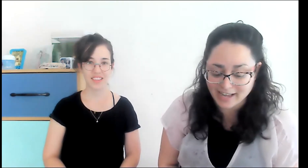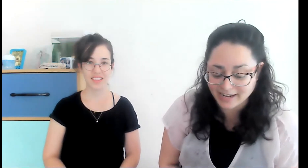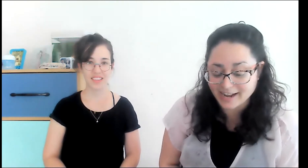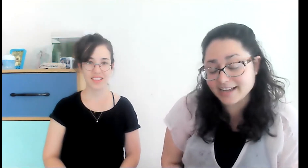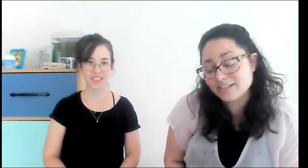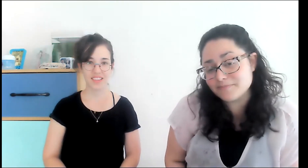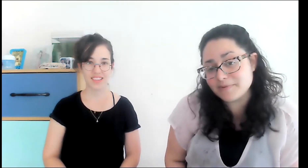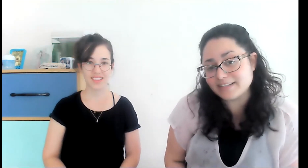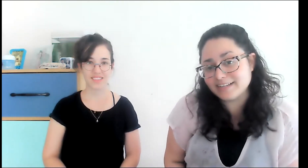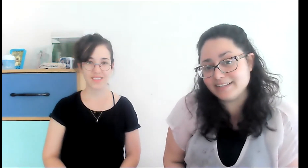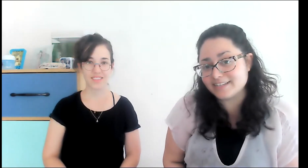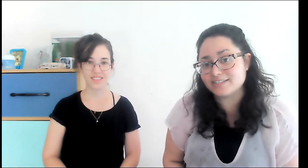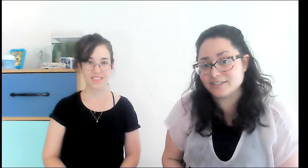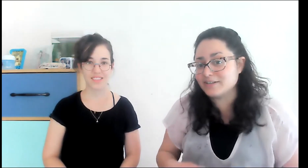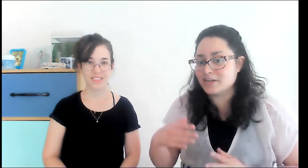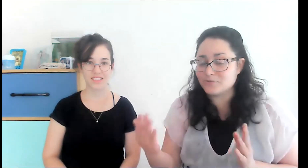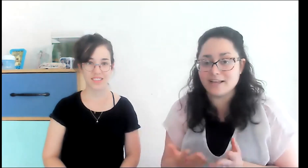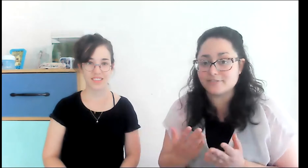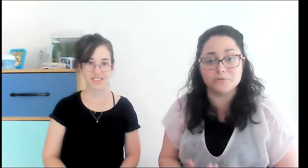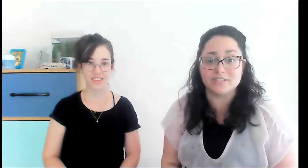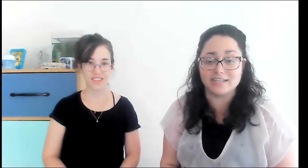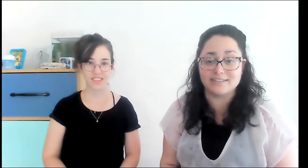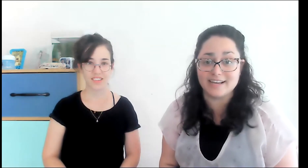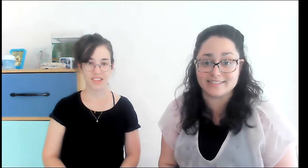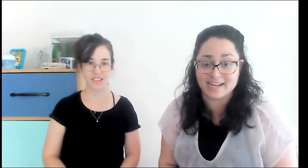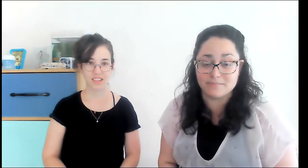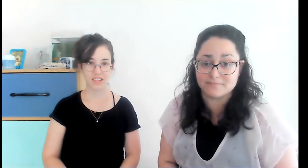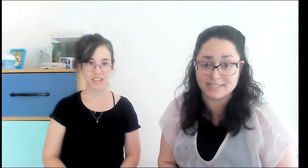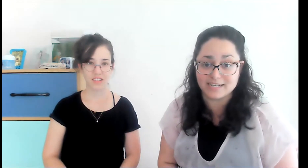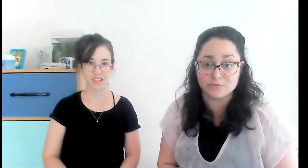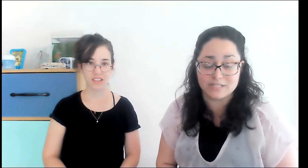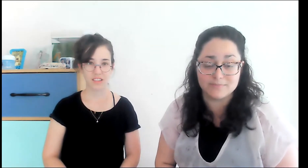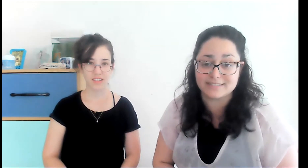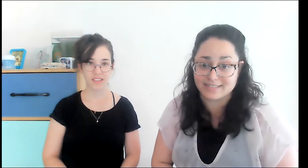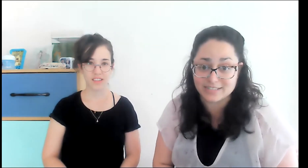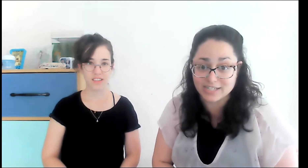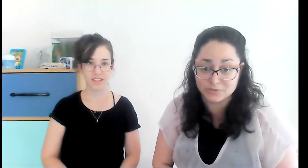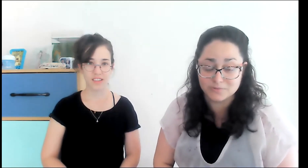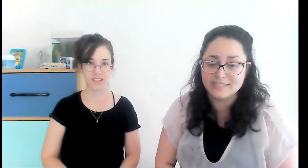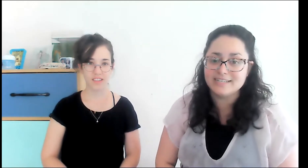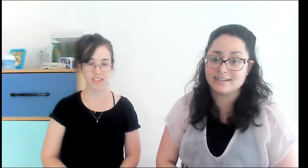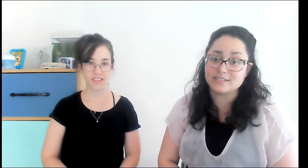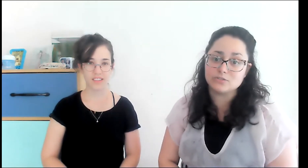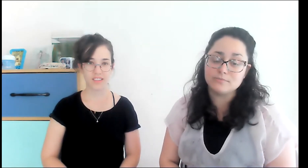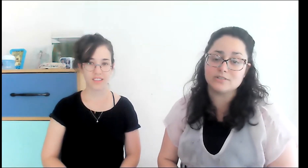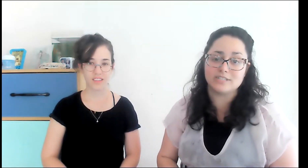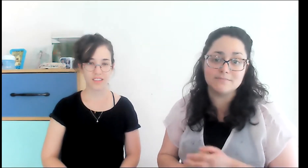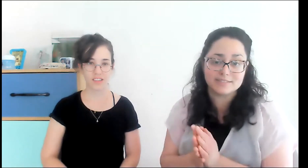ואני רק אגיד שבאמת יש אולי אפשרות שתהיה הזקה בזמן שאנחנו עושים את הסדנה שלנו. אז חשוב מאוד שאם יש